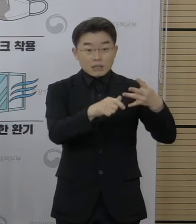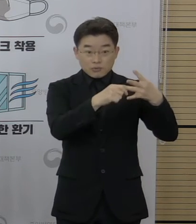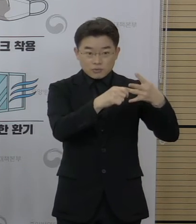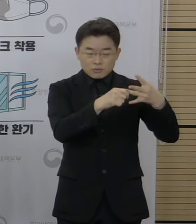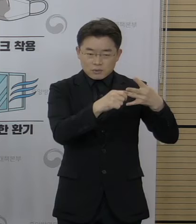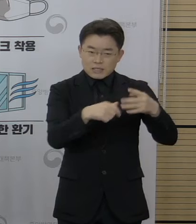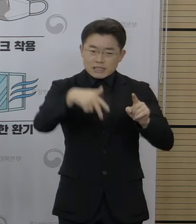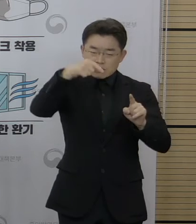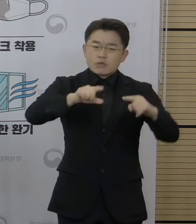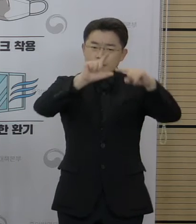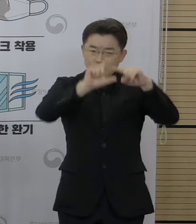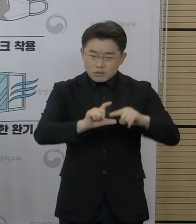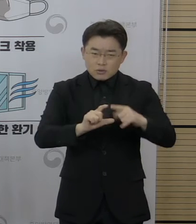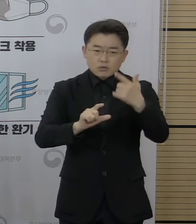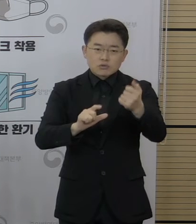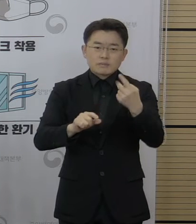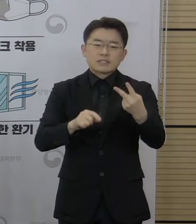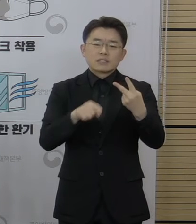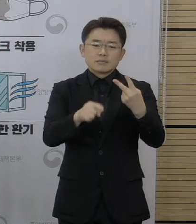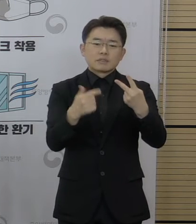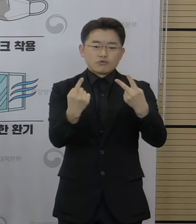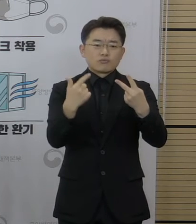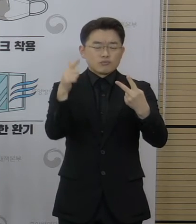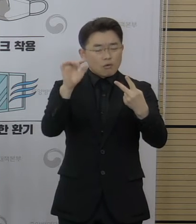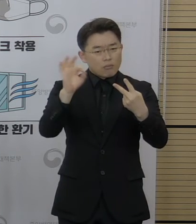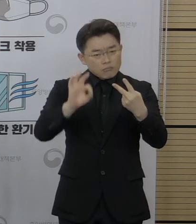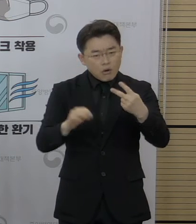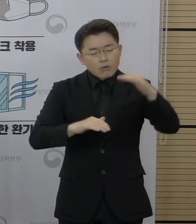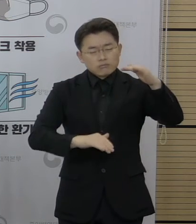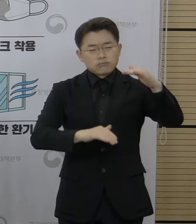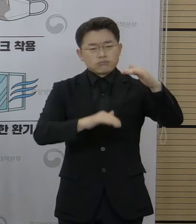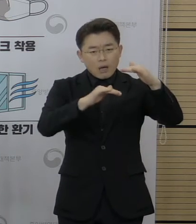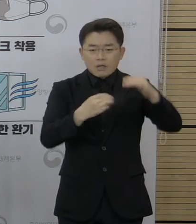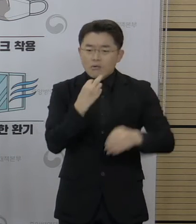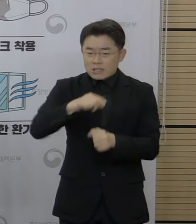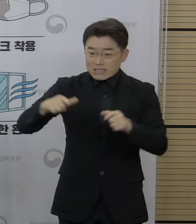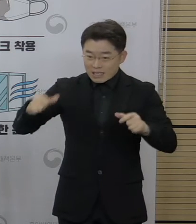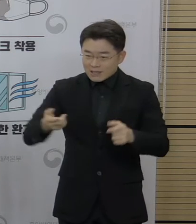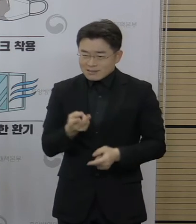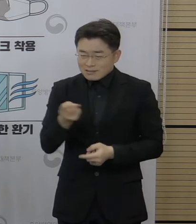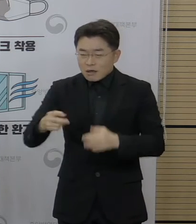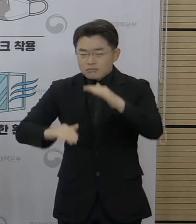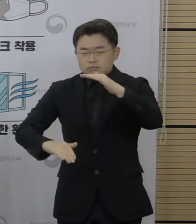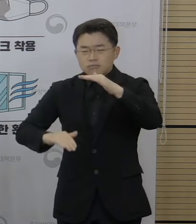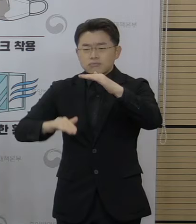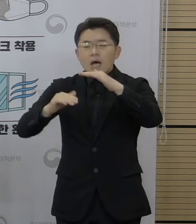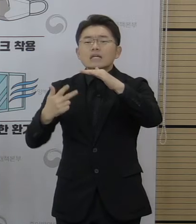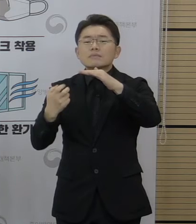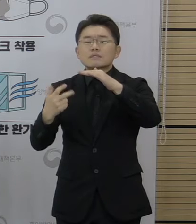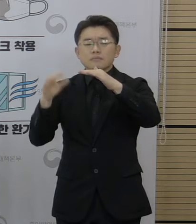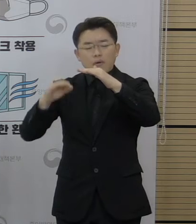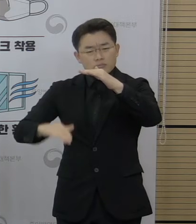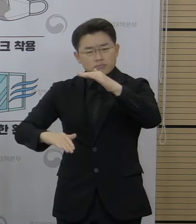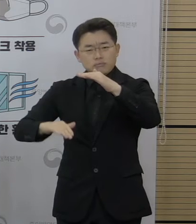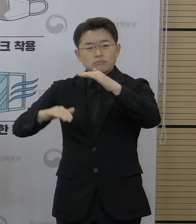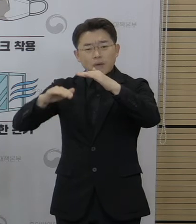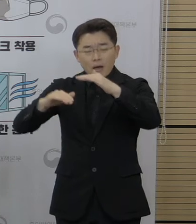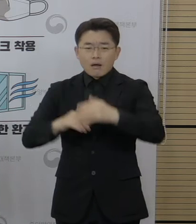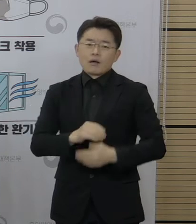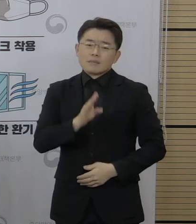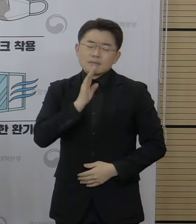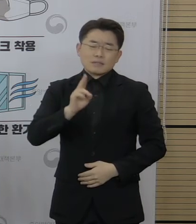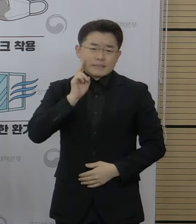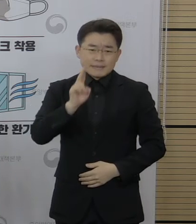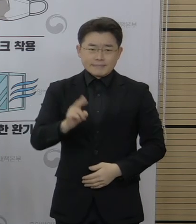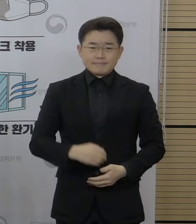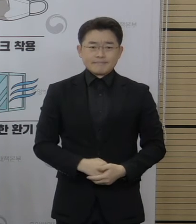평균 62.6% 이며 수도권 은 77% 로 병상의 상황이 급속하게 악화가 되었습니다